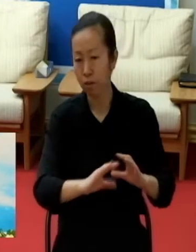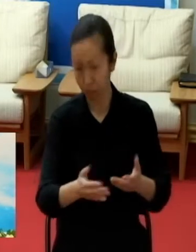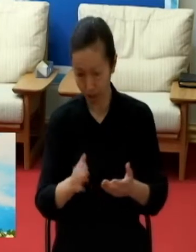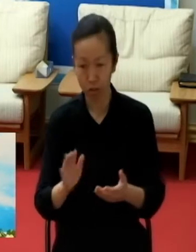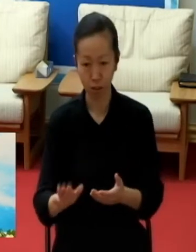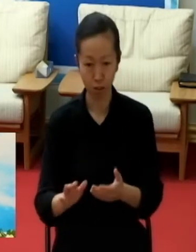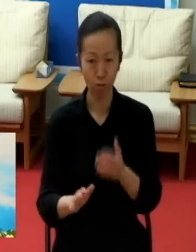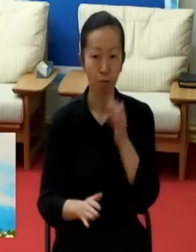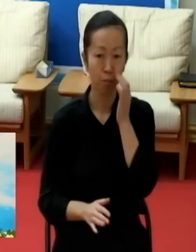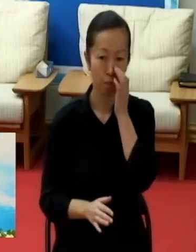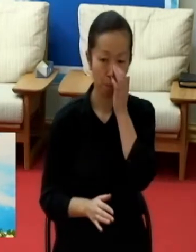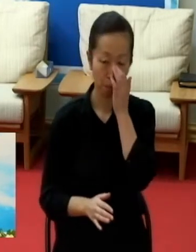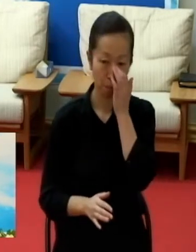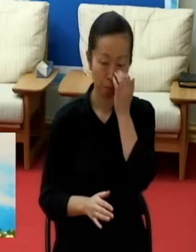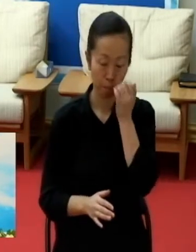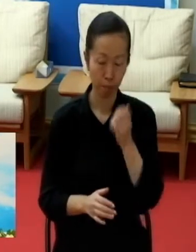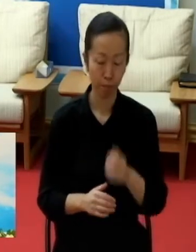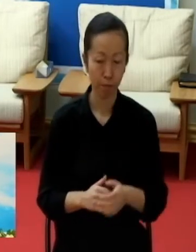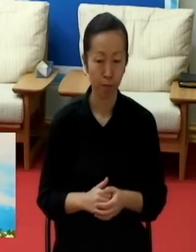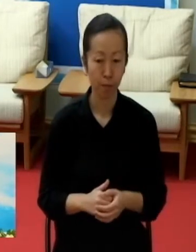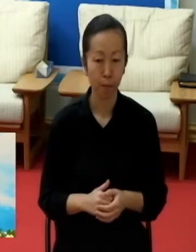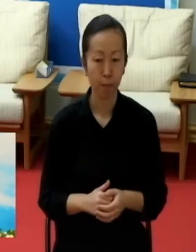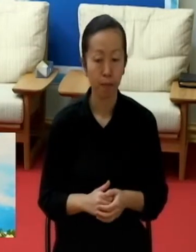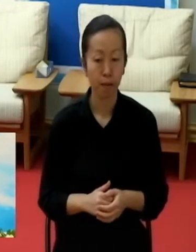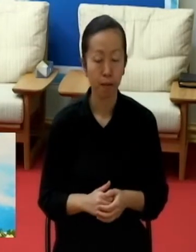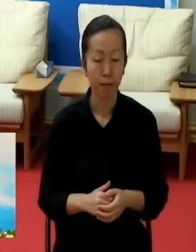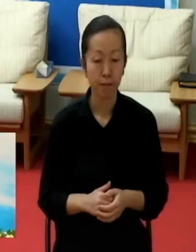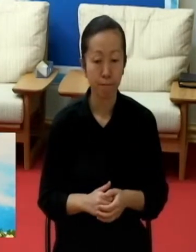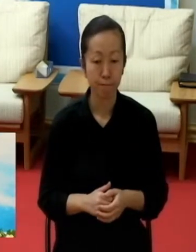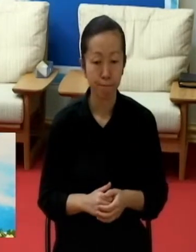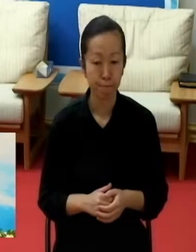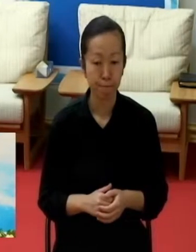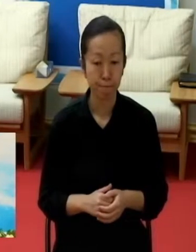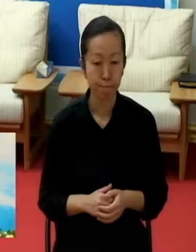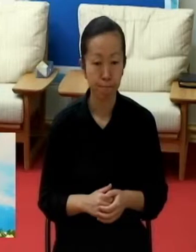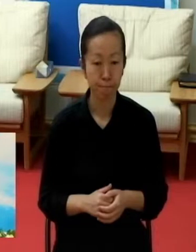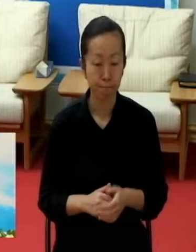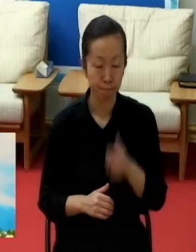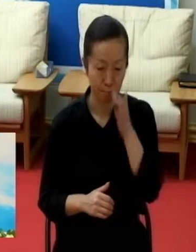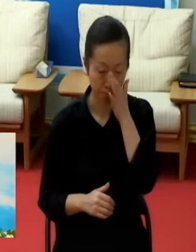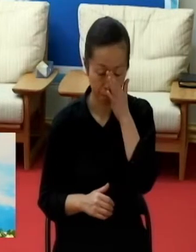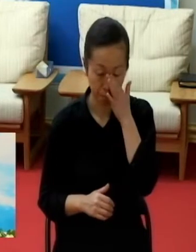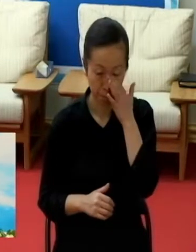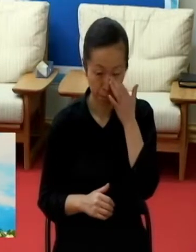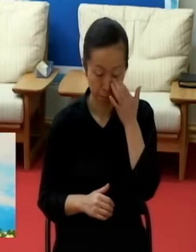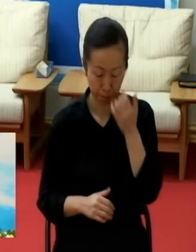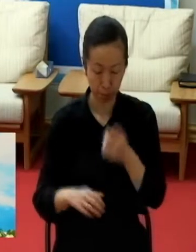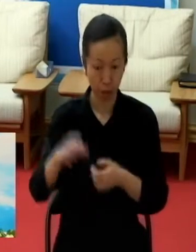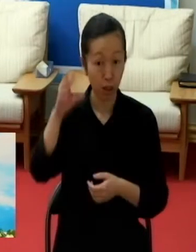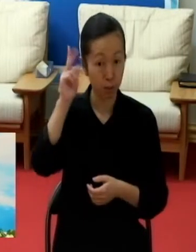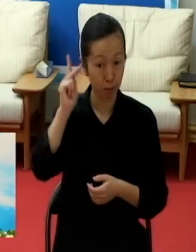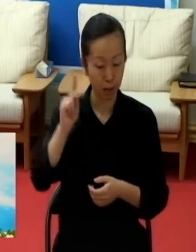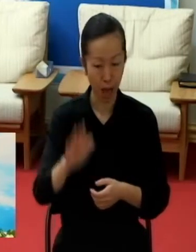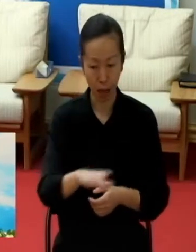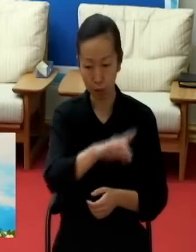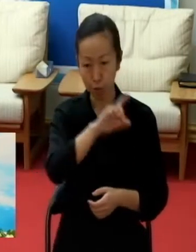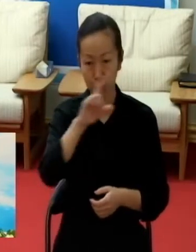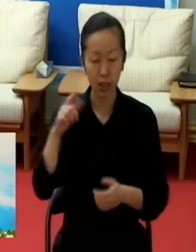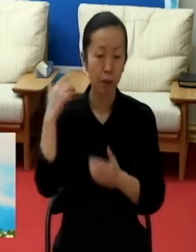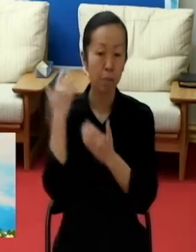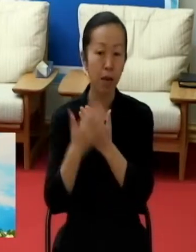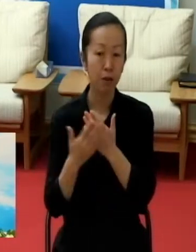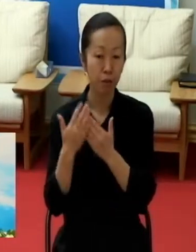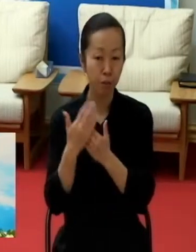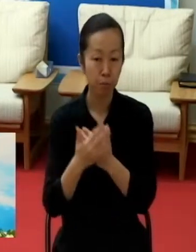주시면 어느 날 내 귀에 내 인생에 하나님의 음성 그 메시지가 들리기 시작합니다. 神様がある意味恵みと御